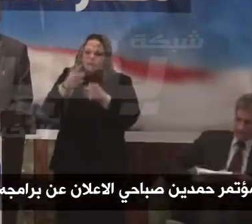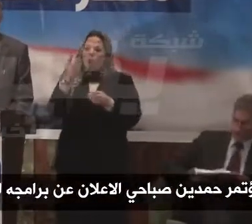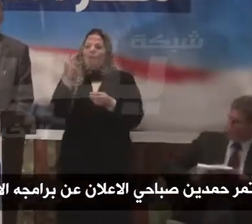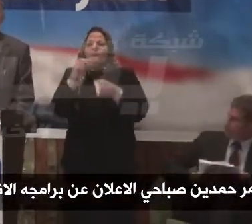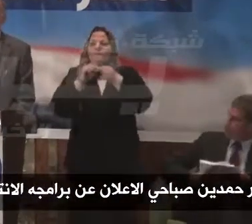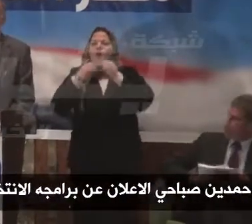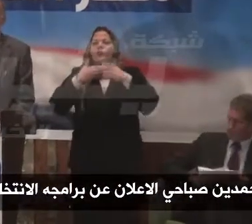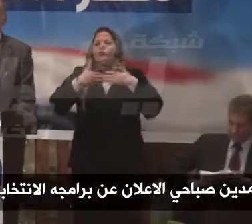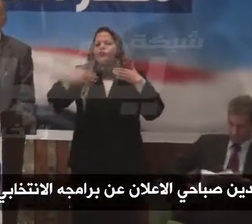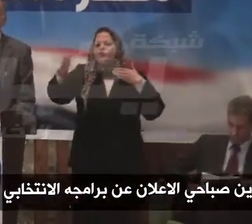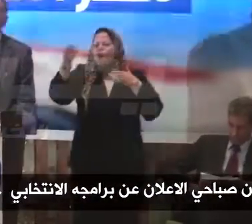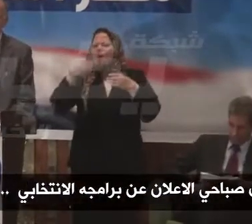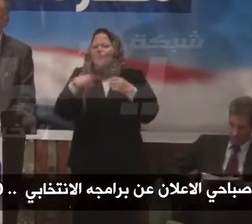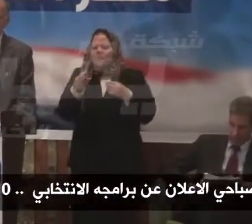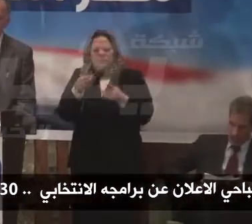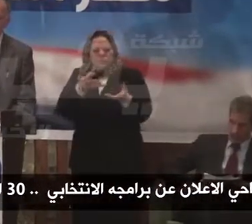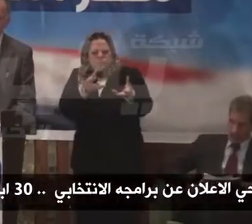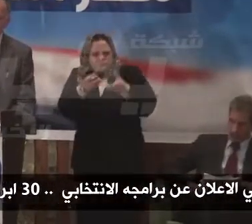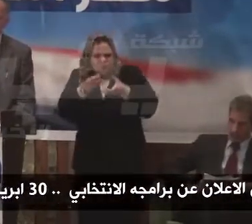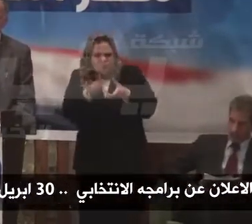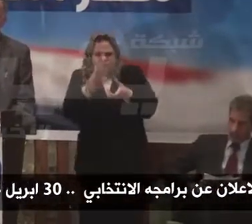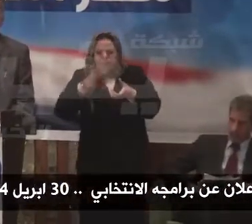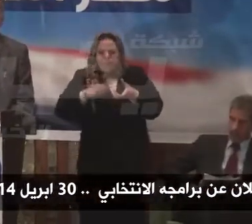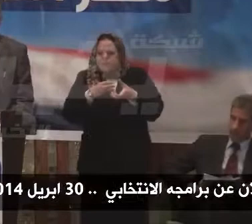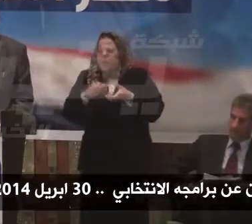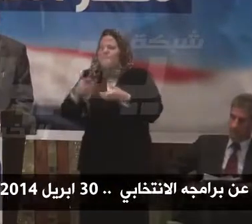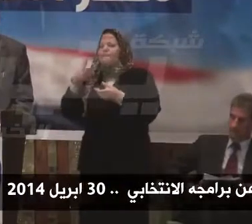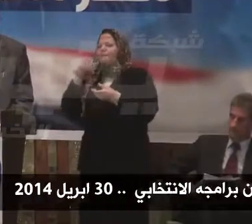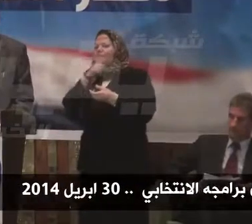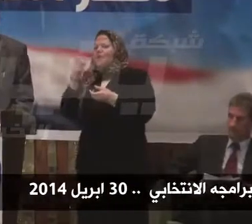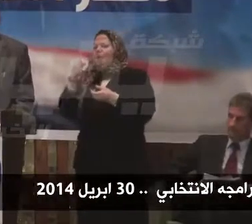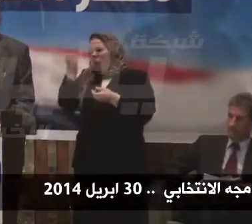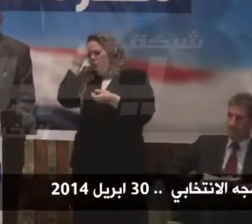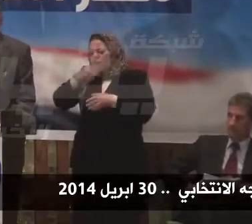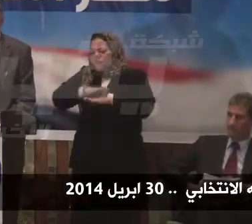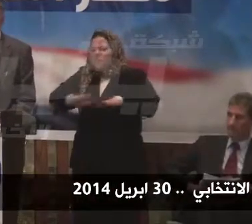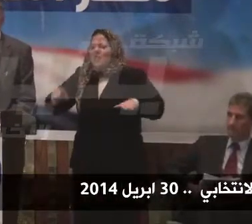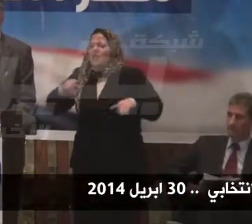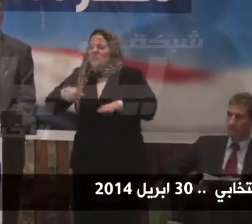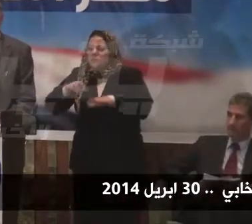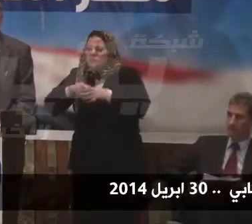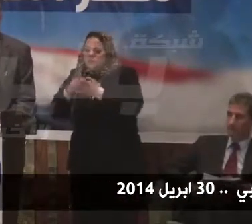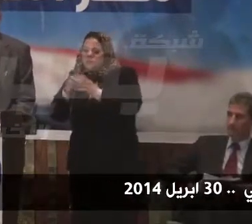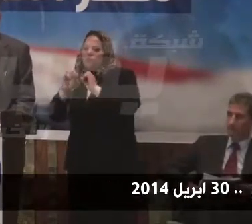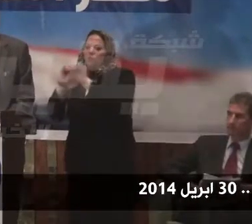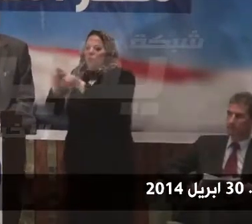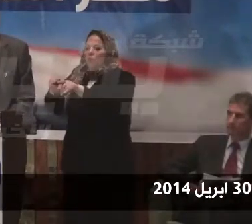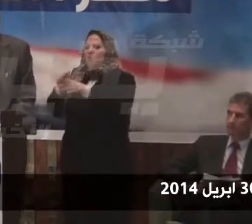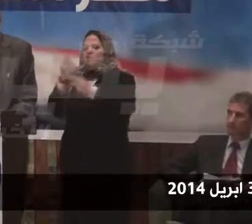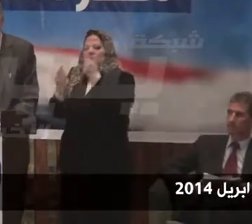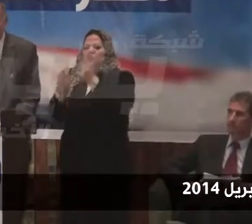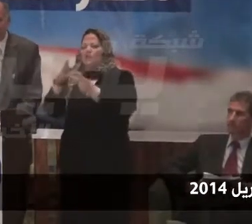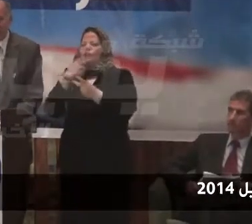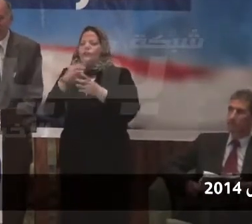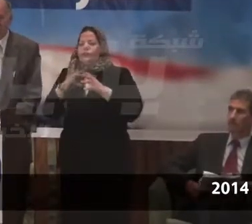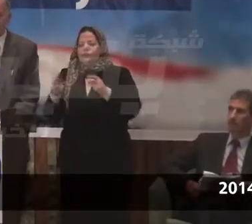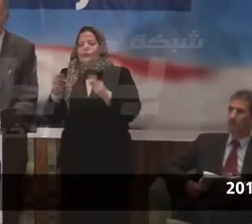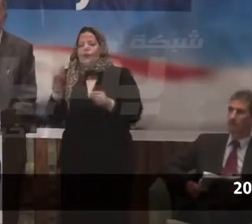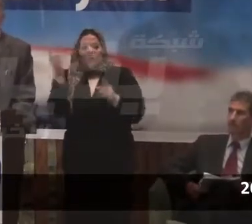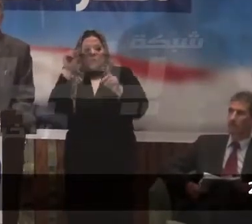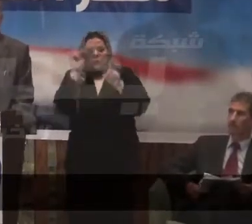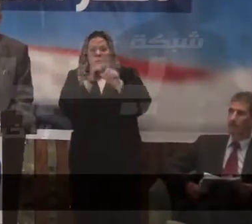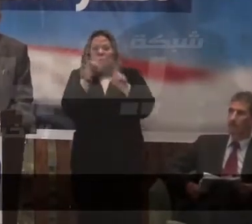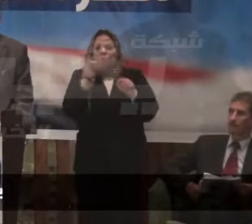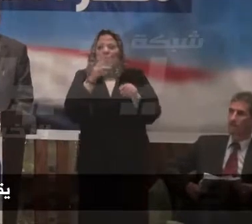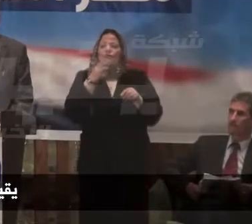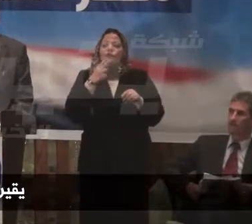جنيه هنصرف منهم بقى على ال 100,000 فدان اللي احنا نزرعهم غابات. النقطة الثانية والمهمة جدا بعد ان